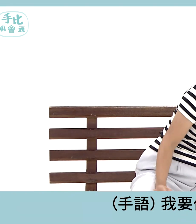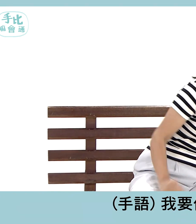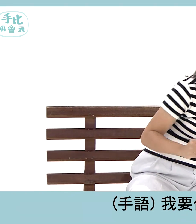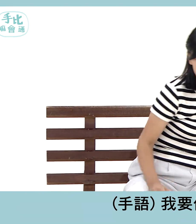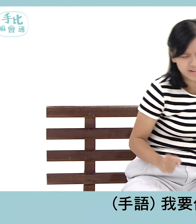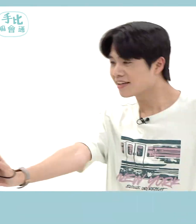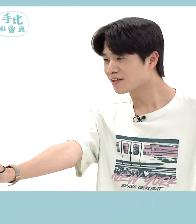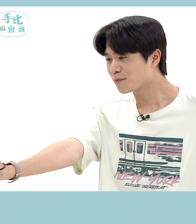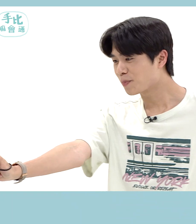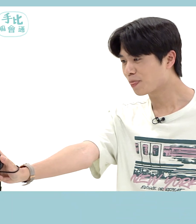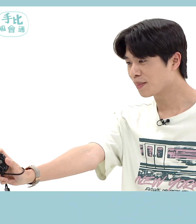来，